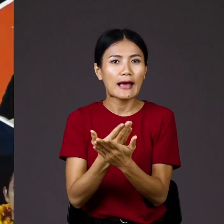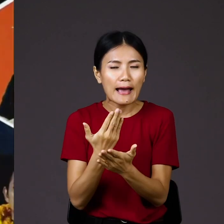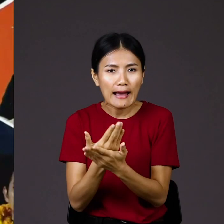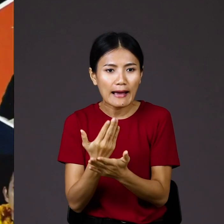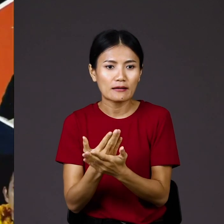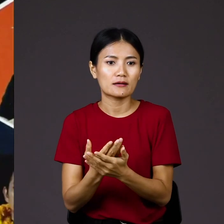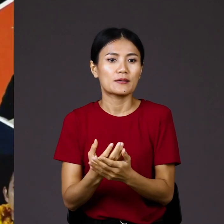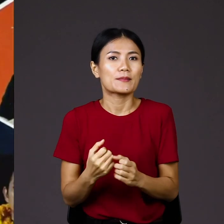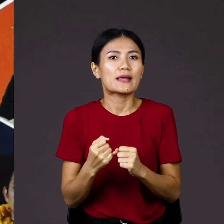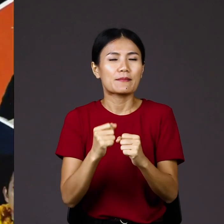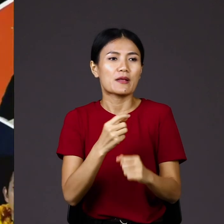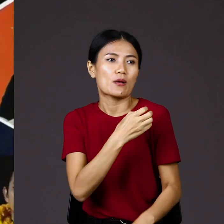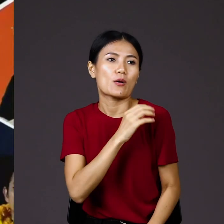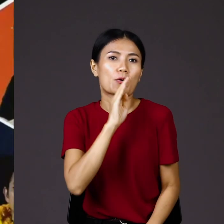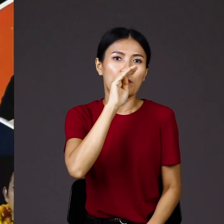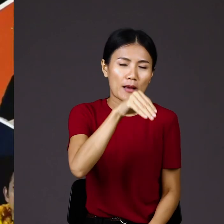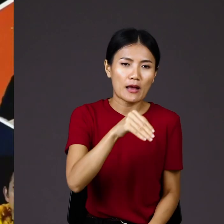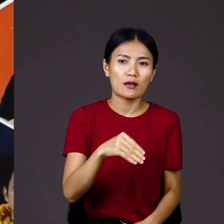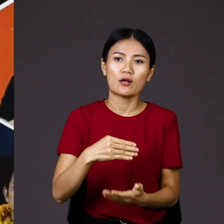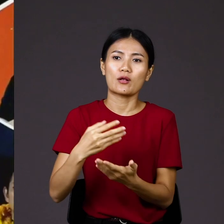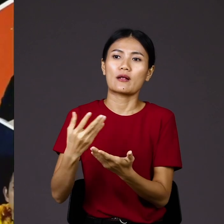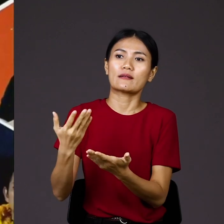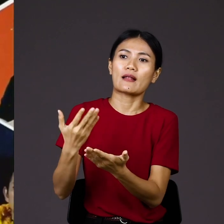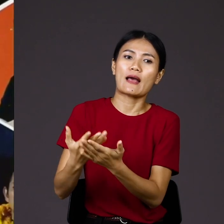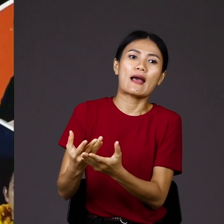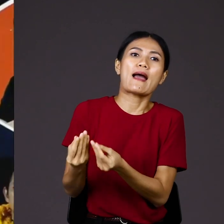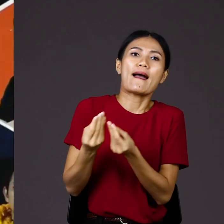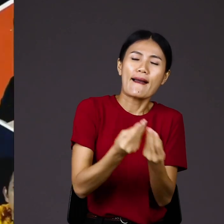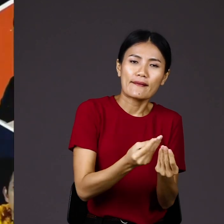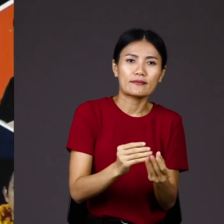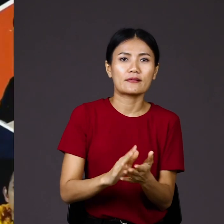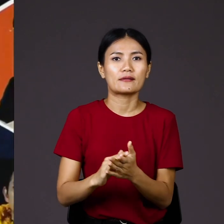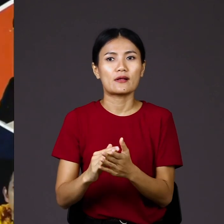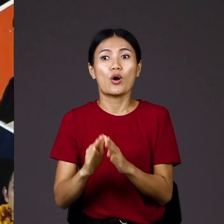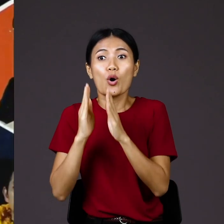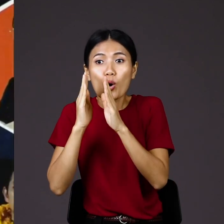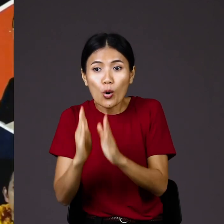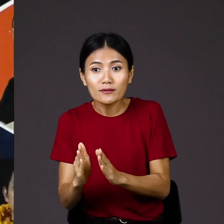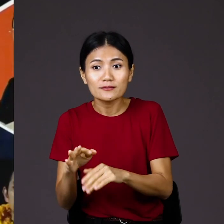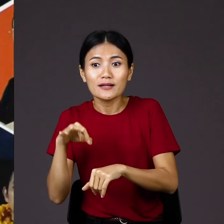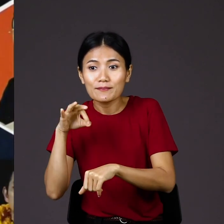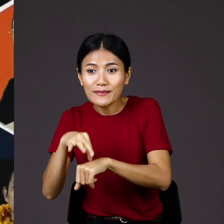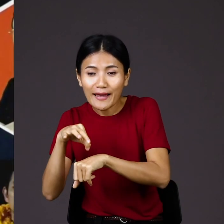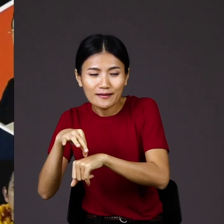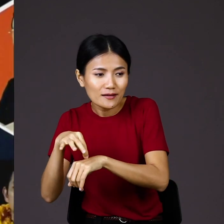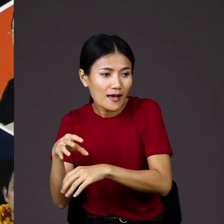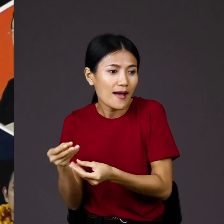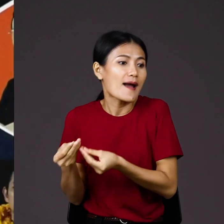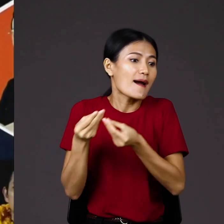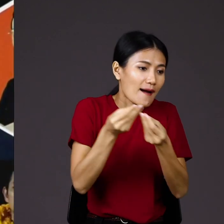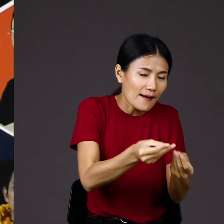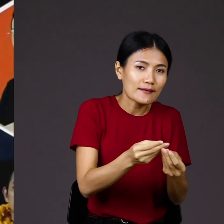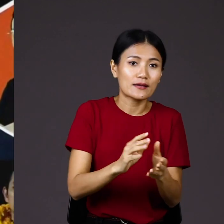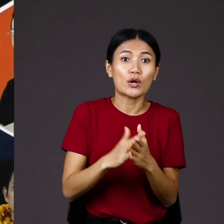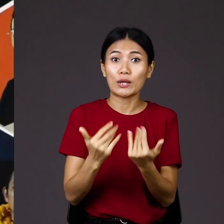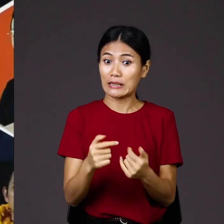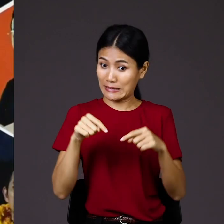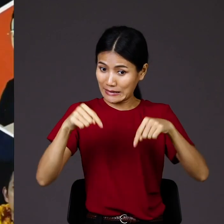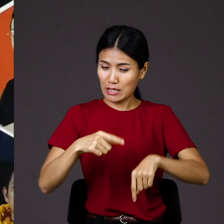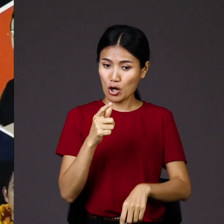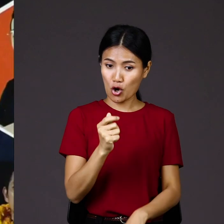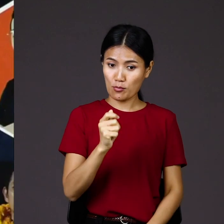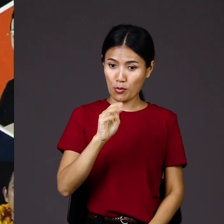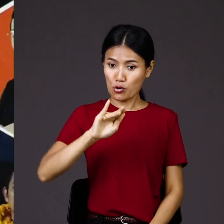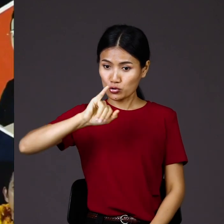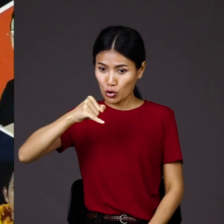คนเอาไปไว้ที่อบจ.เอาไปไว้ที่เทศบาลก็ทยอยกันโอนตามลำดับมาครับแต่ปรากฏว่าเราบ